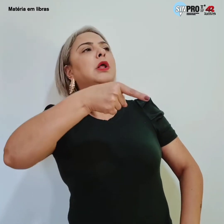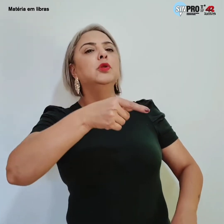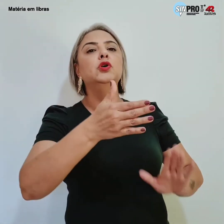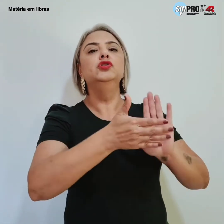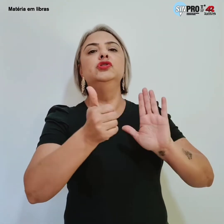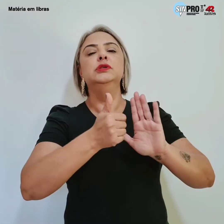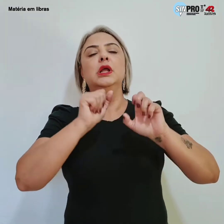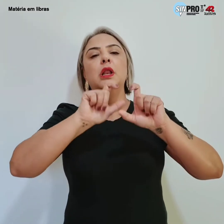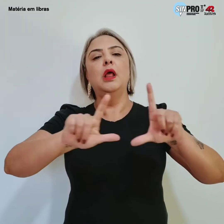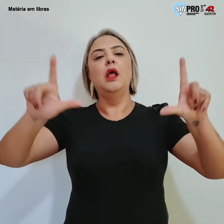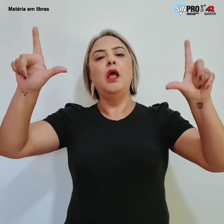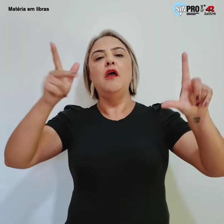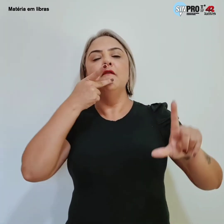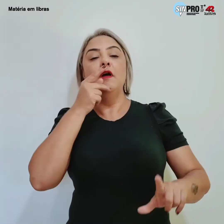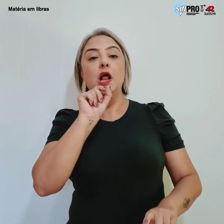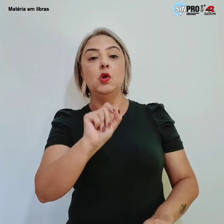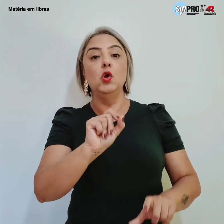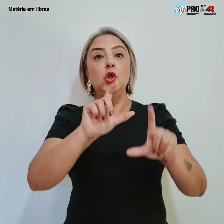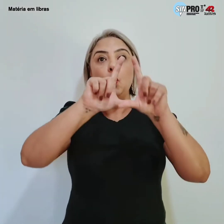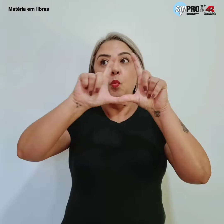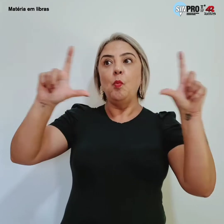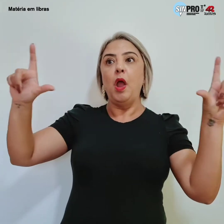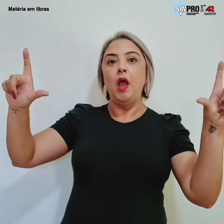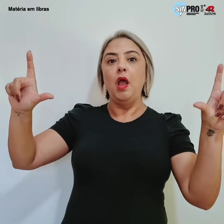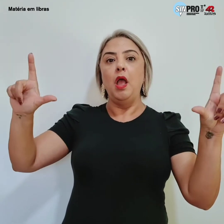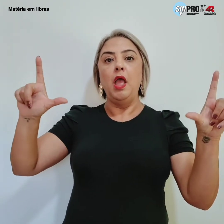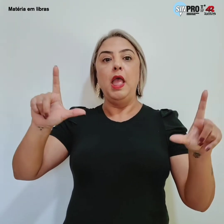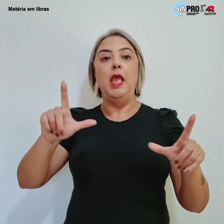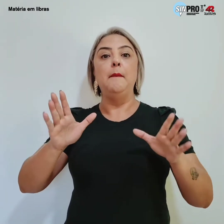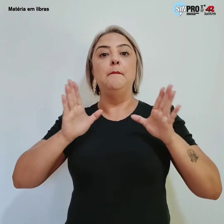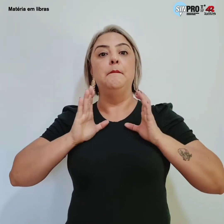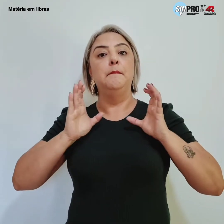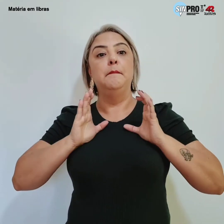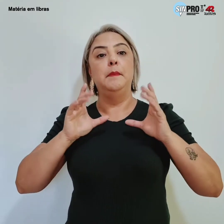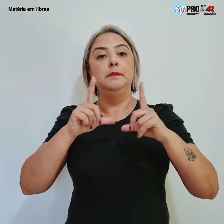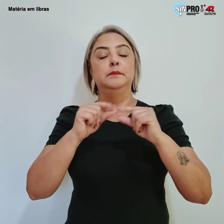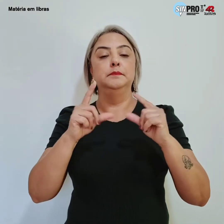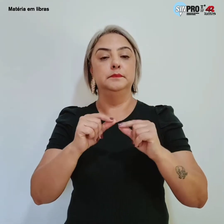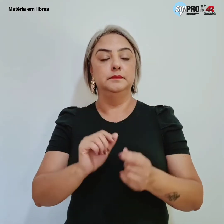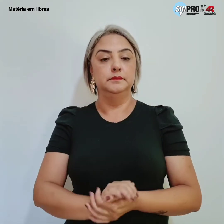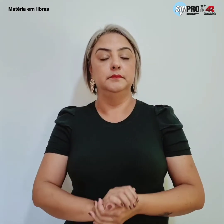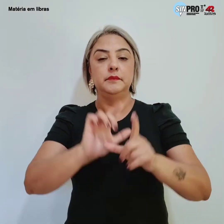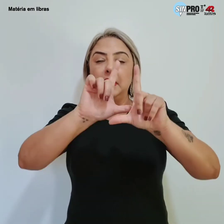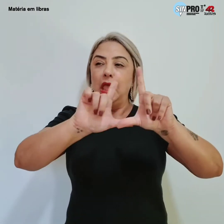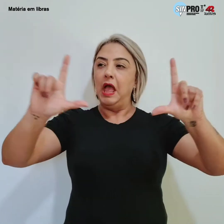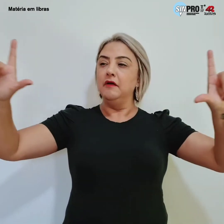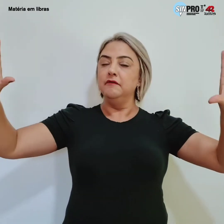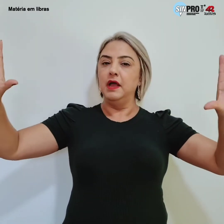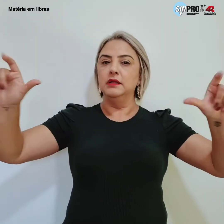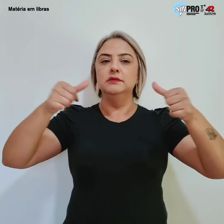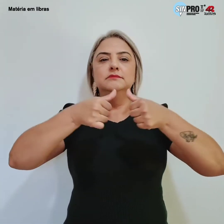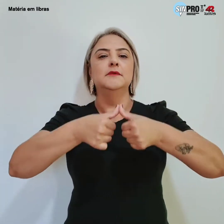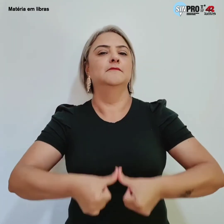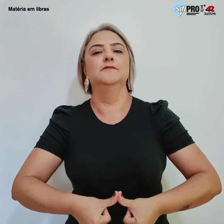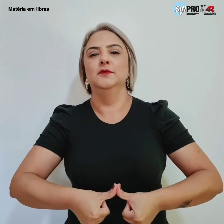retirada do material, alegando que o espaço era tombado. A faixa não foi